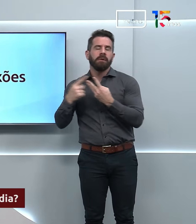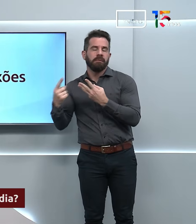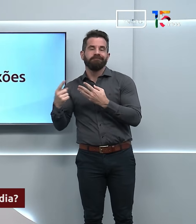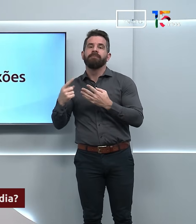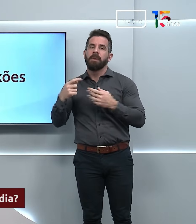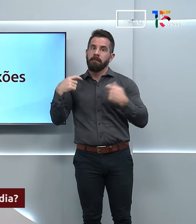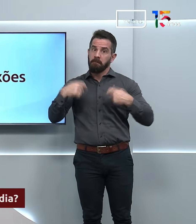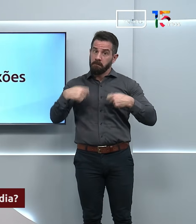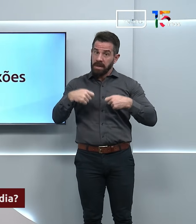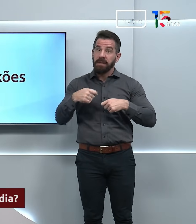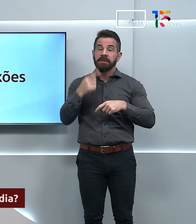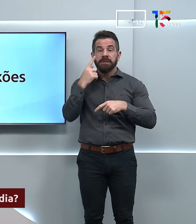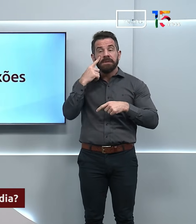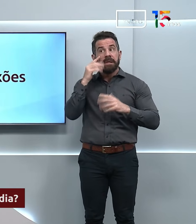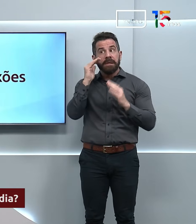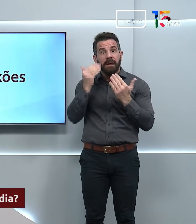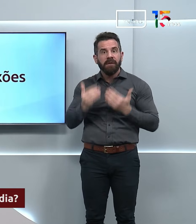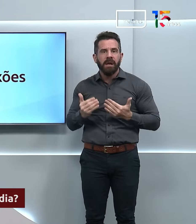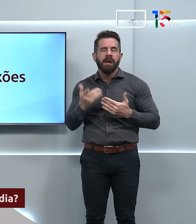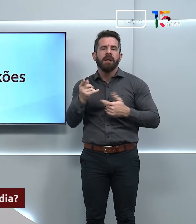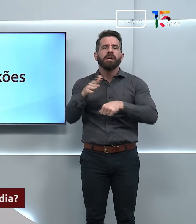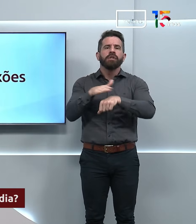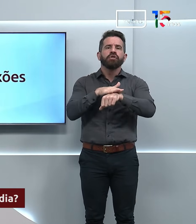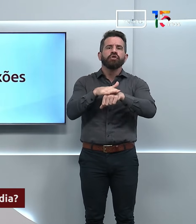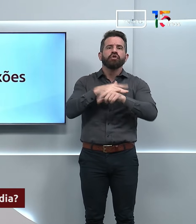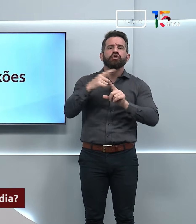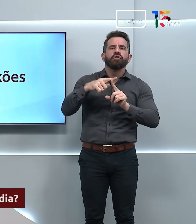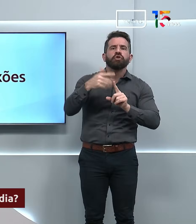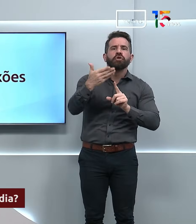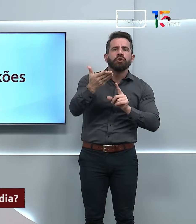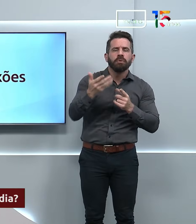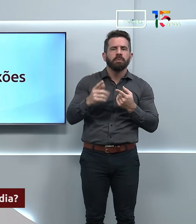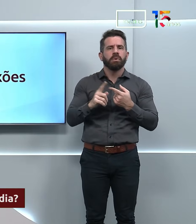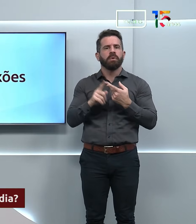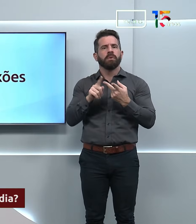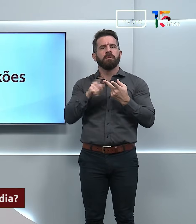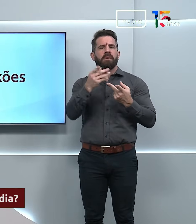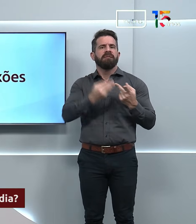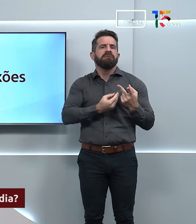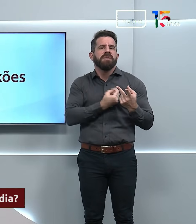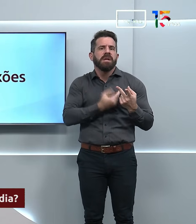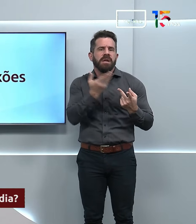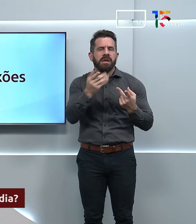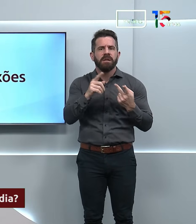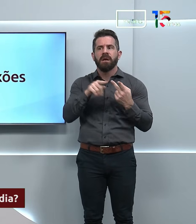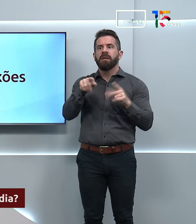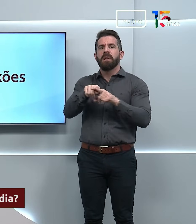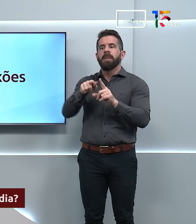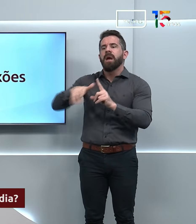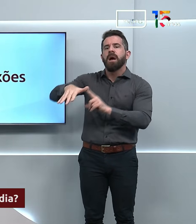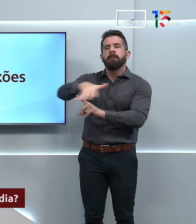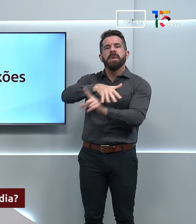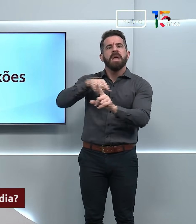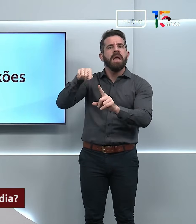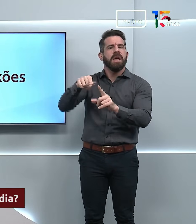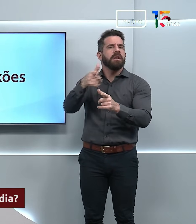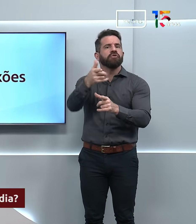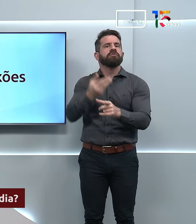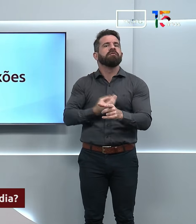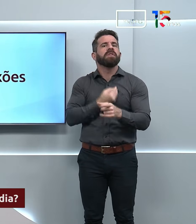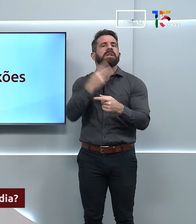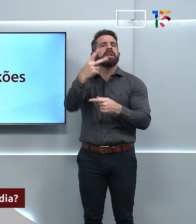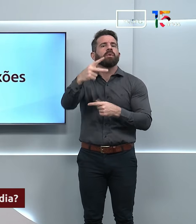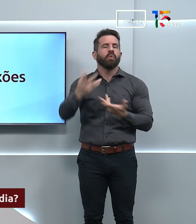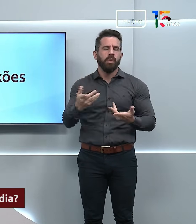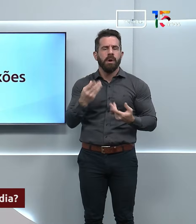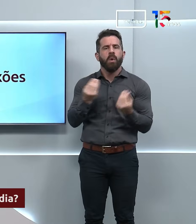de acordo com seu tipo de pele, o estilo de vida e também o ambiente em que você vive. E para te orientar melhor sobre esses